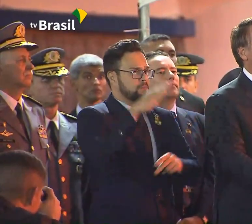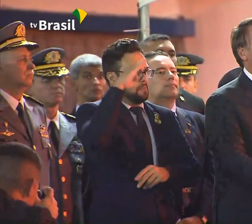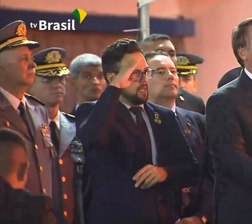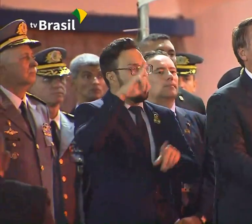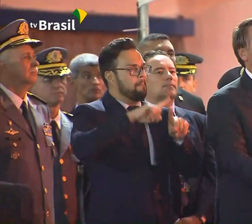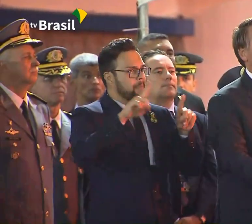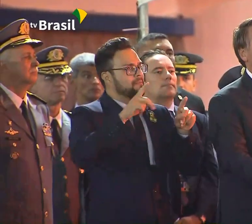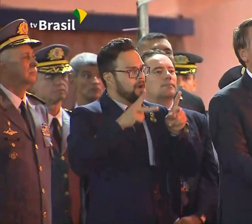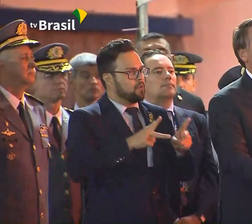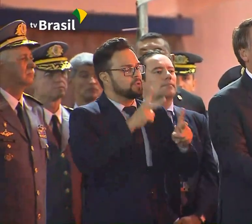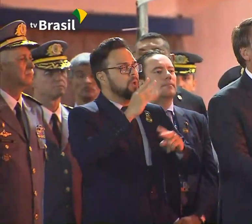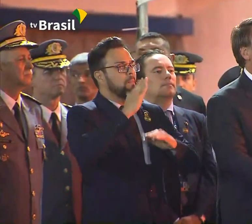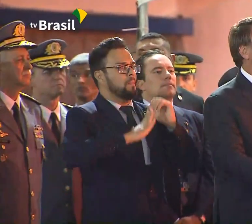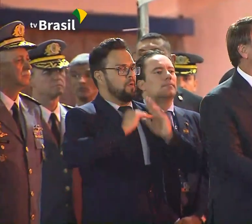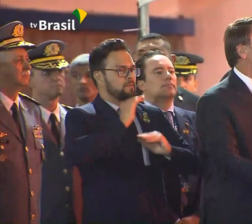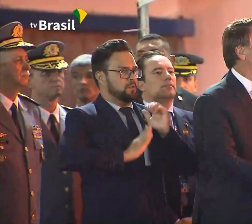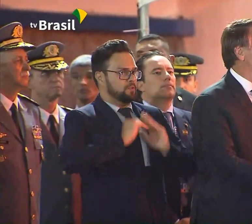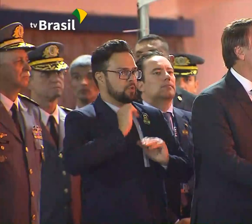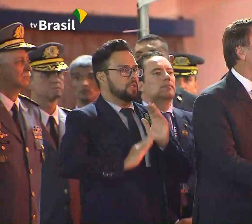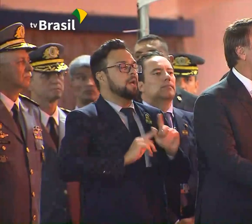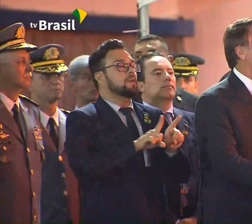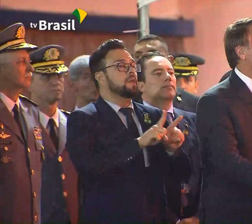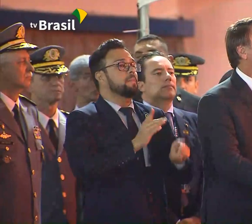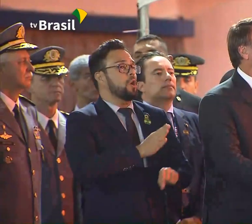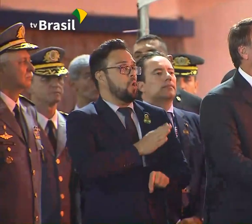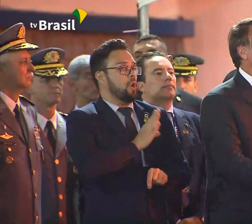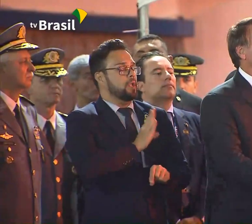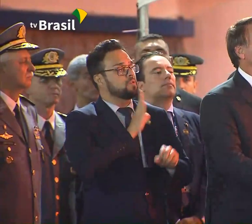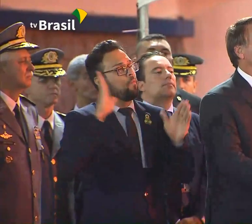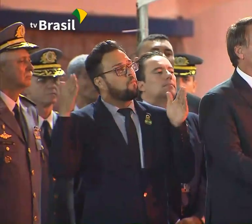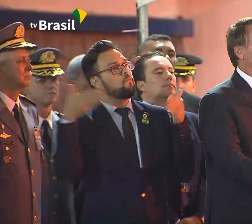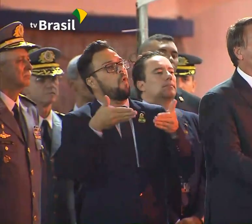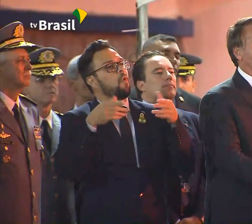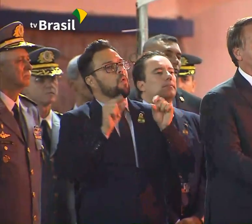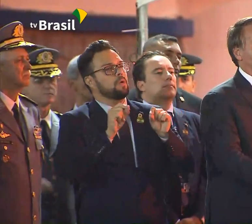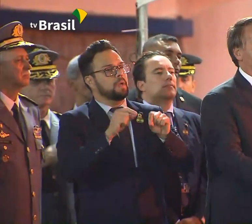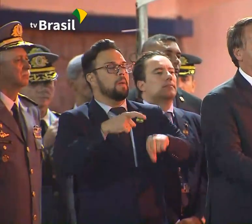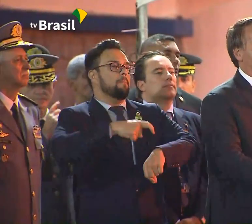continuarão profissionais e com o coração e a mente voltada